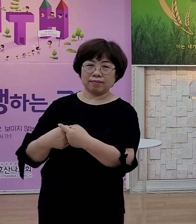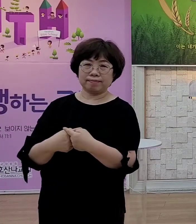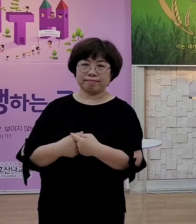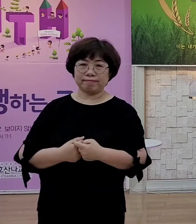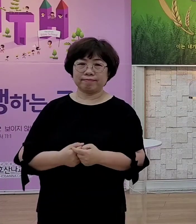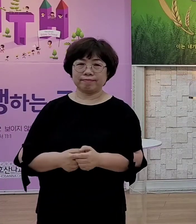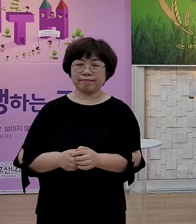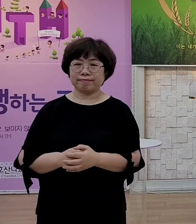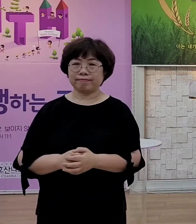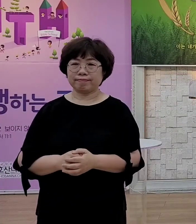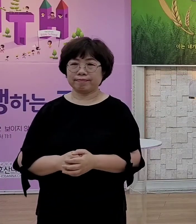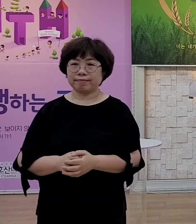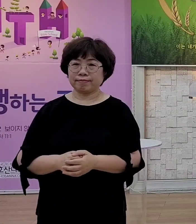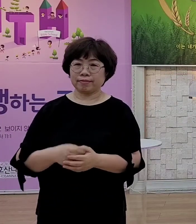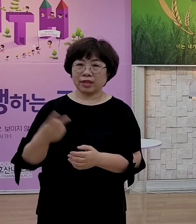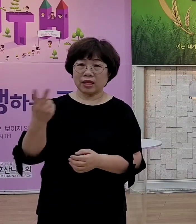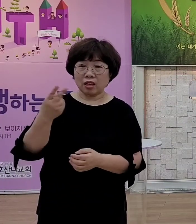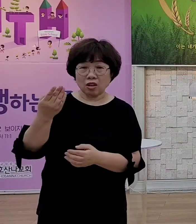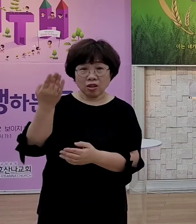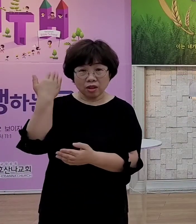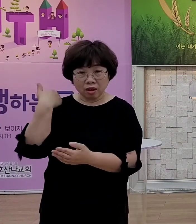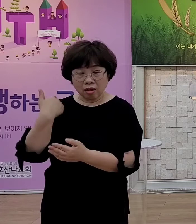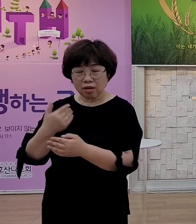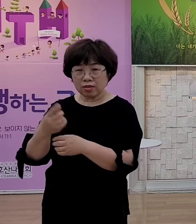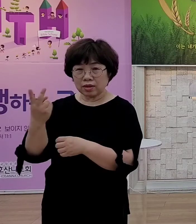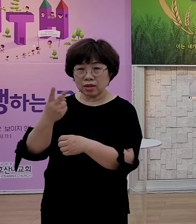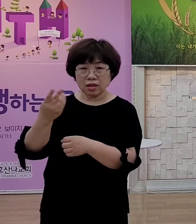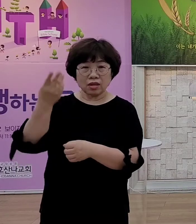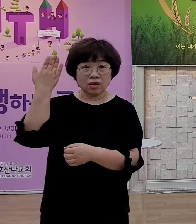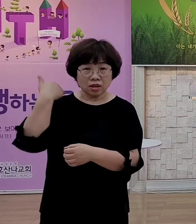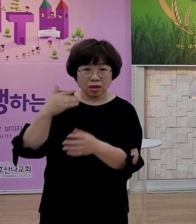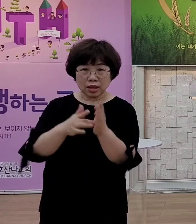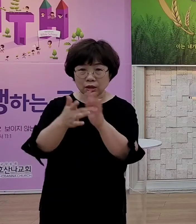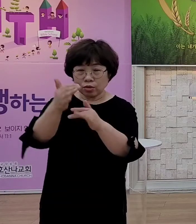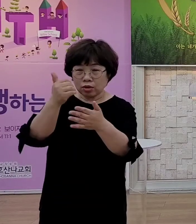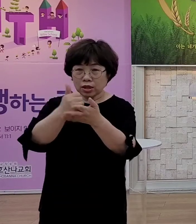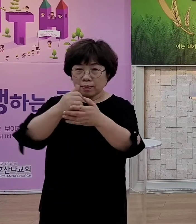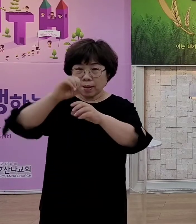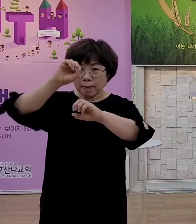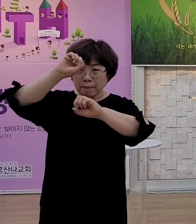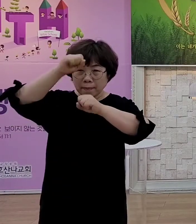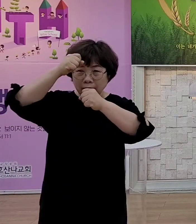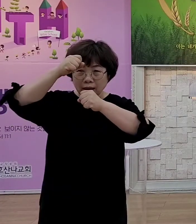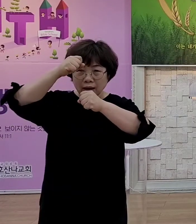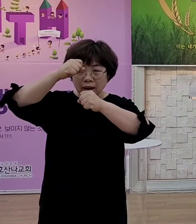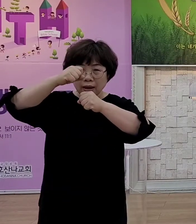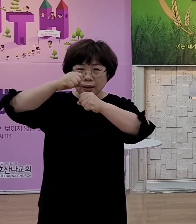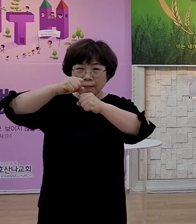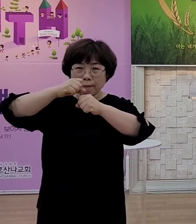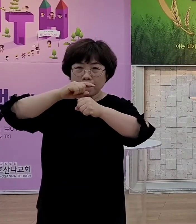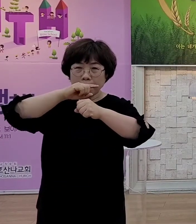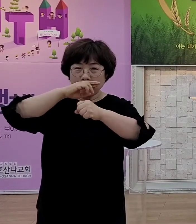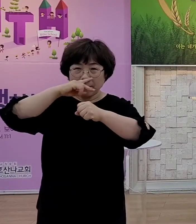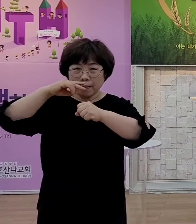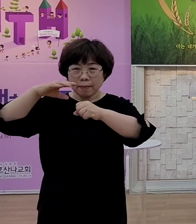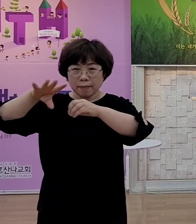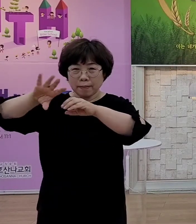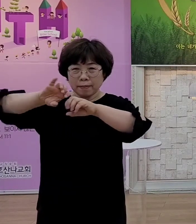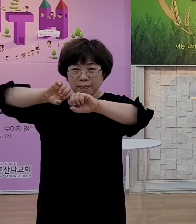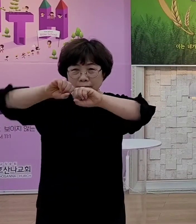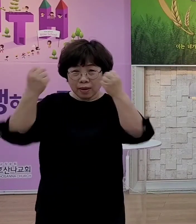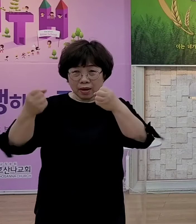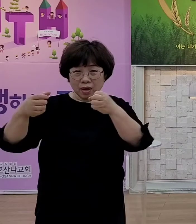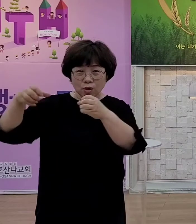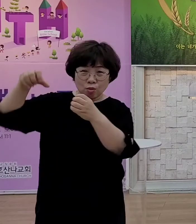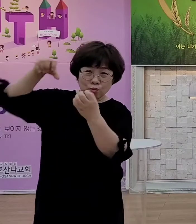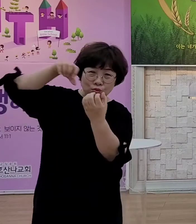여러분 2000년 전에 그 예수님의 발에 옥합을 깨뜨린